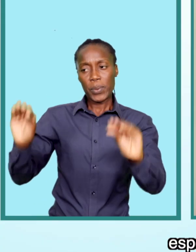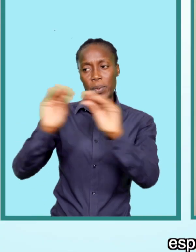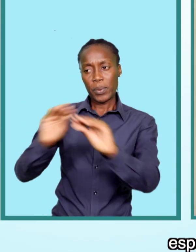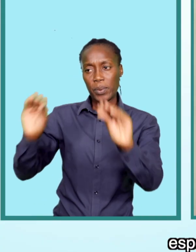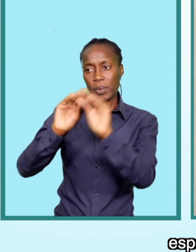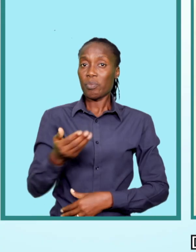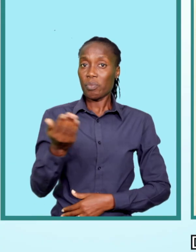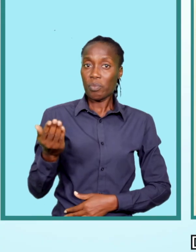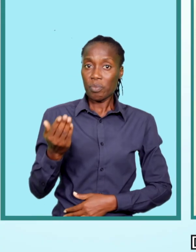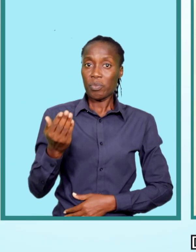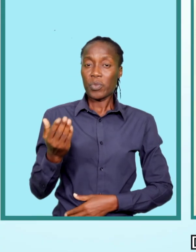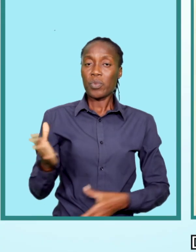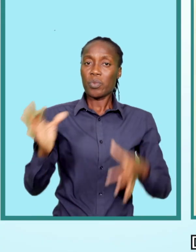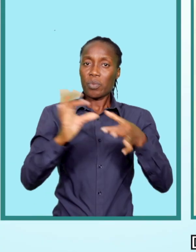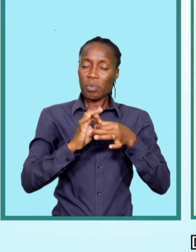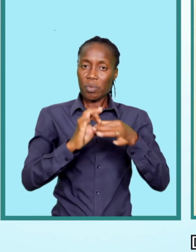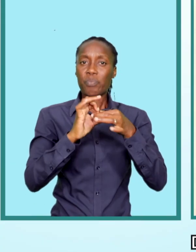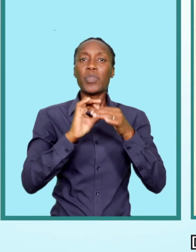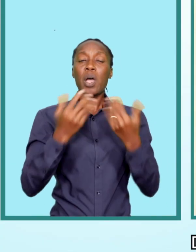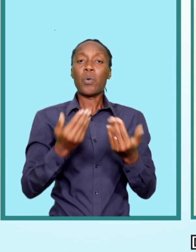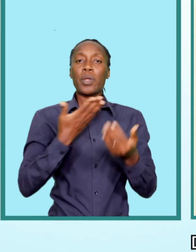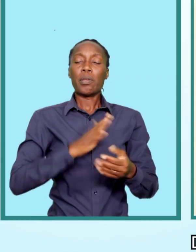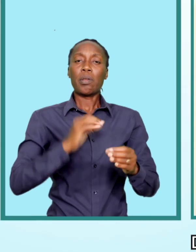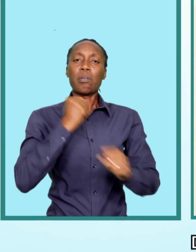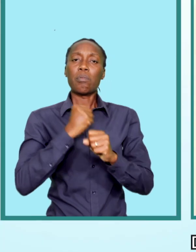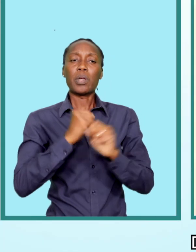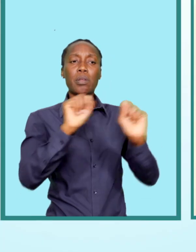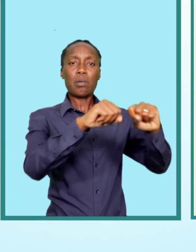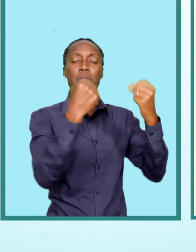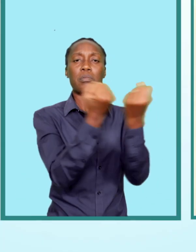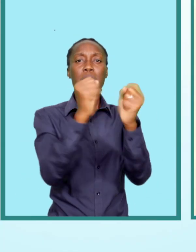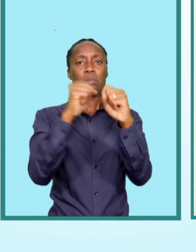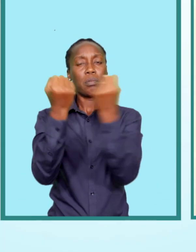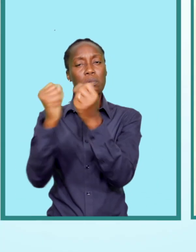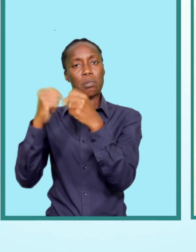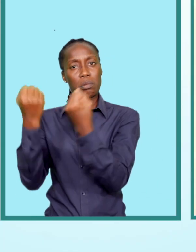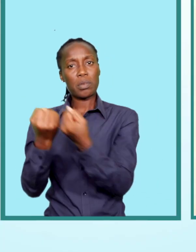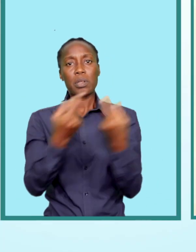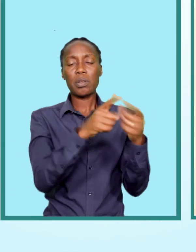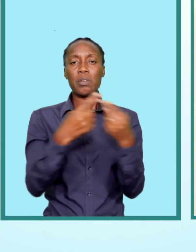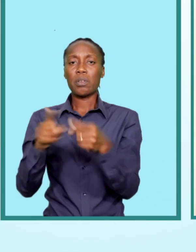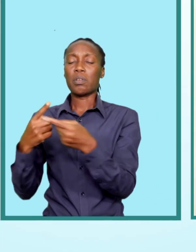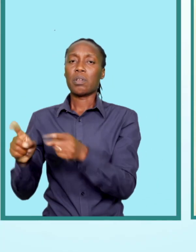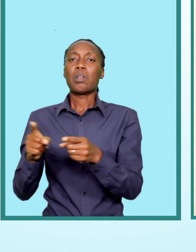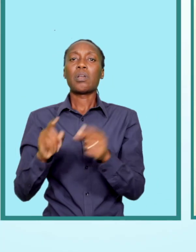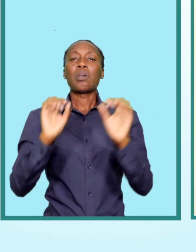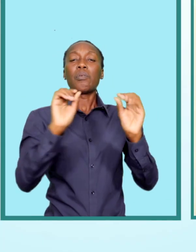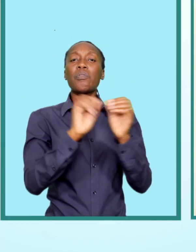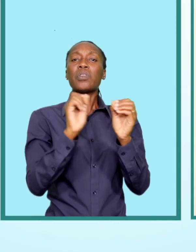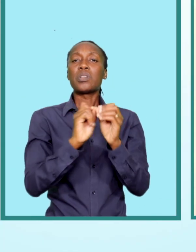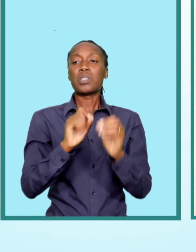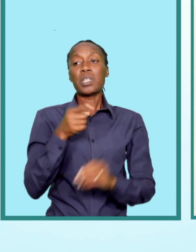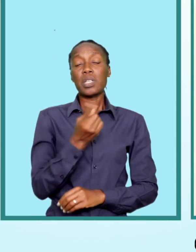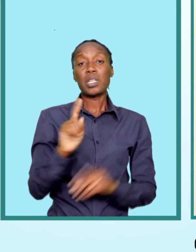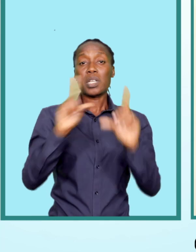eventos ou capacitações. Desde então, nós temos trabalhado com várias organizações que prezam por esta componente da